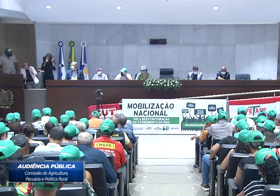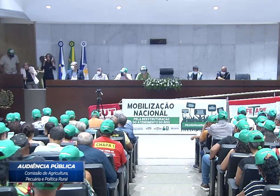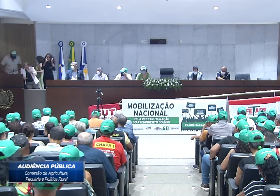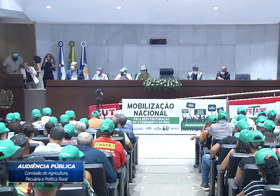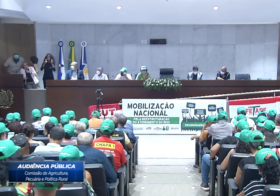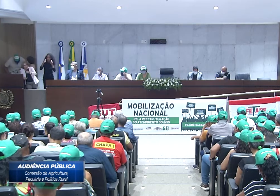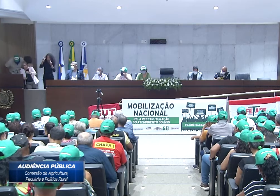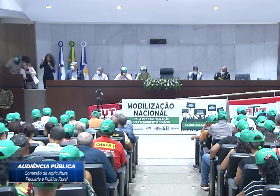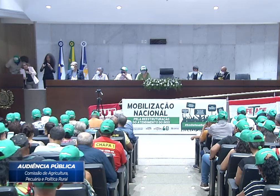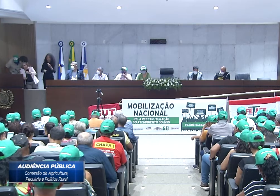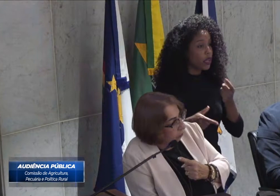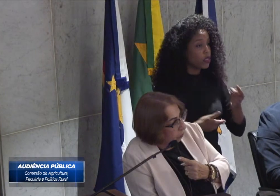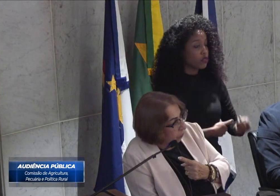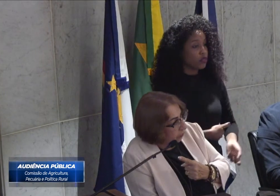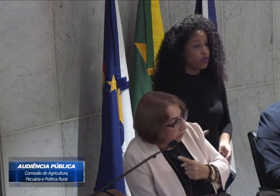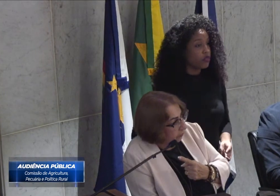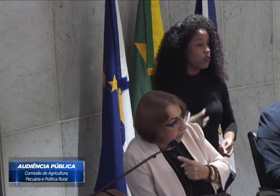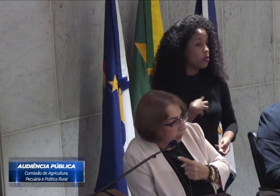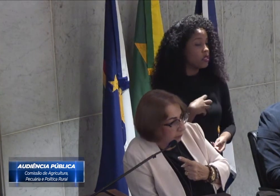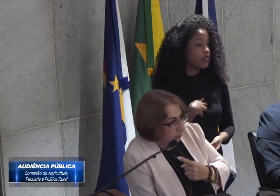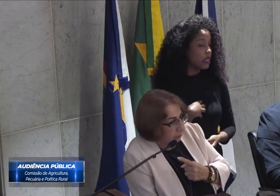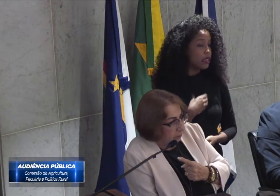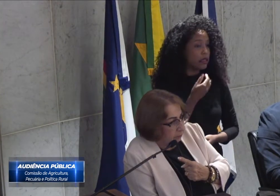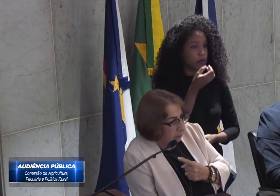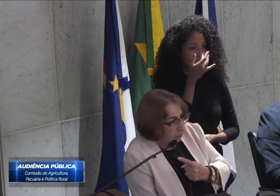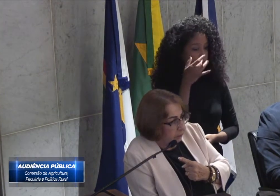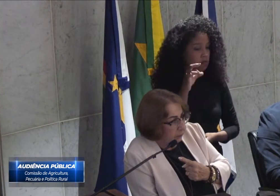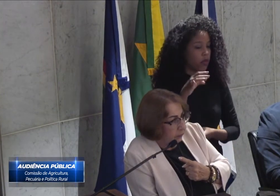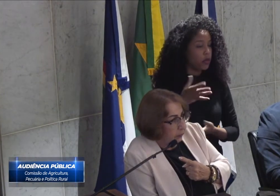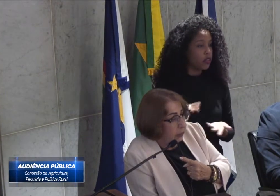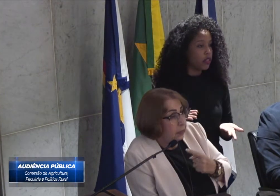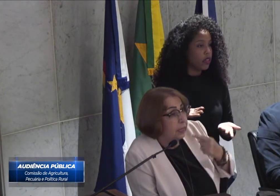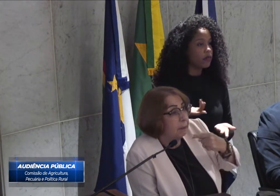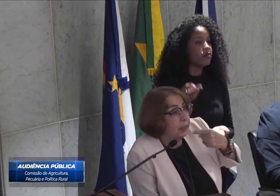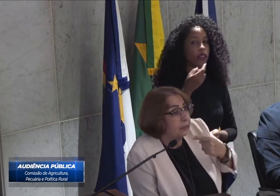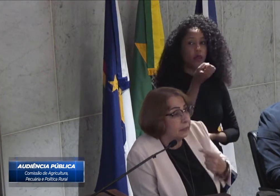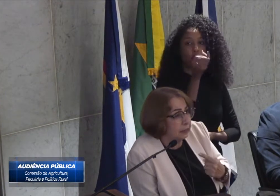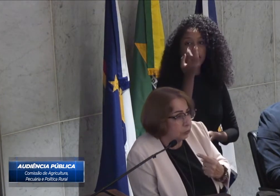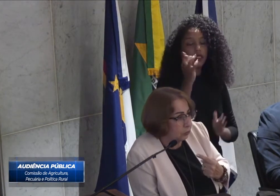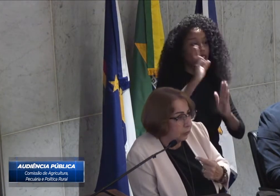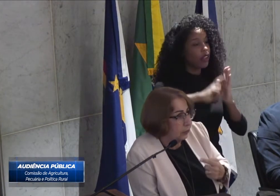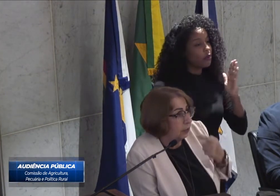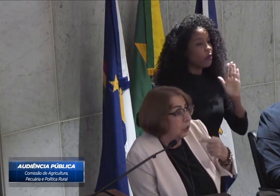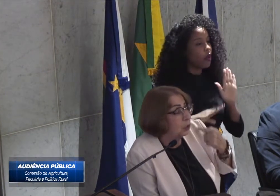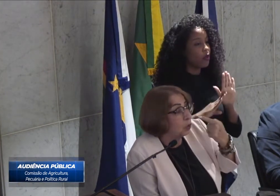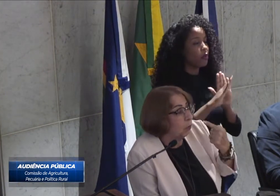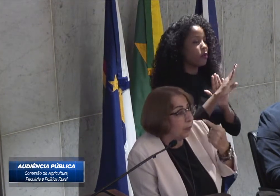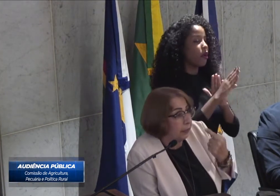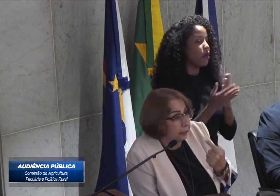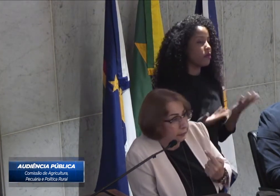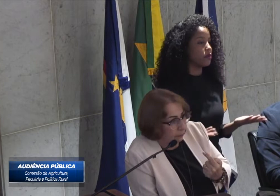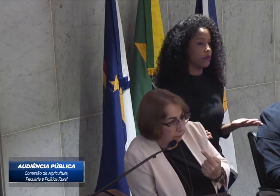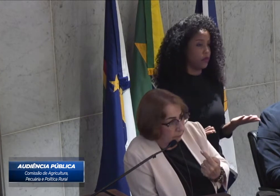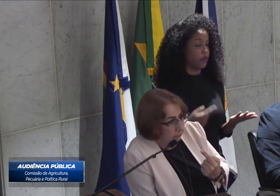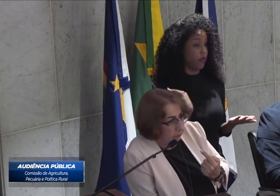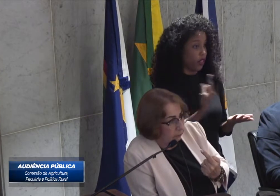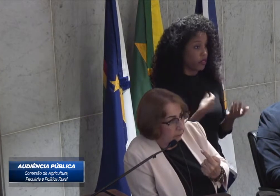trabalhador, ele faz aumentar o número de indeferimento. E é preciso que a gente